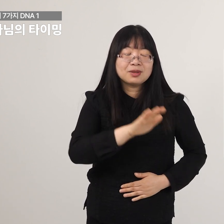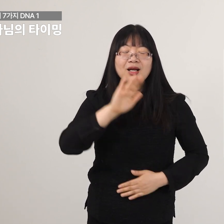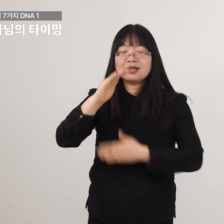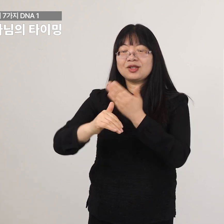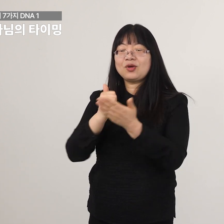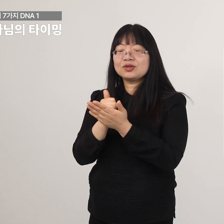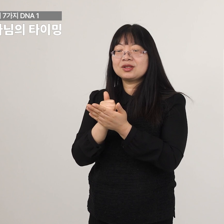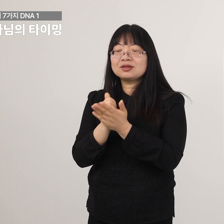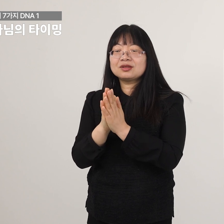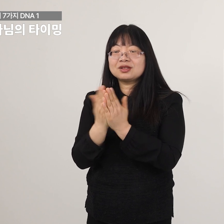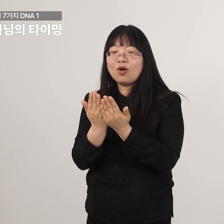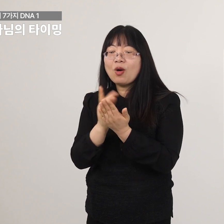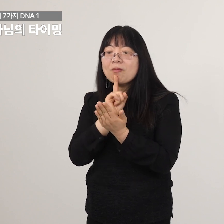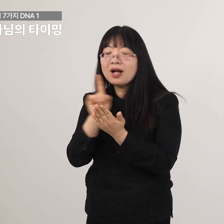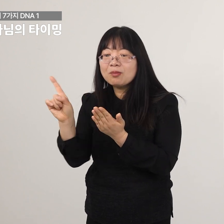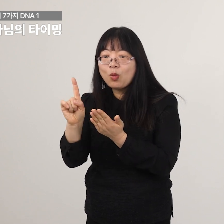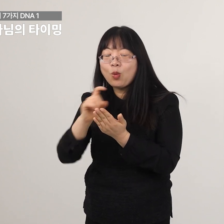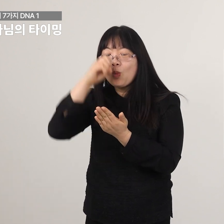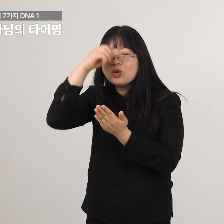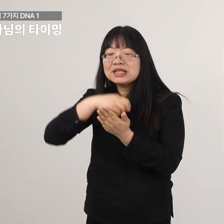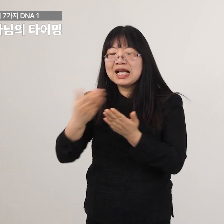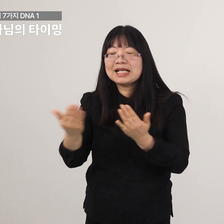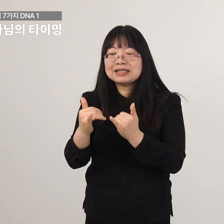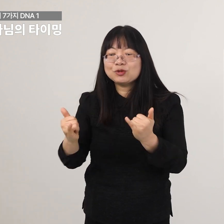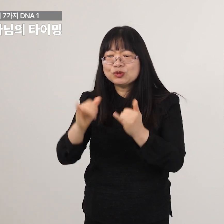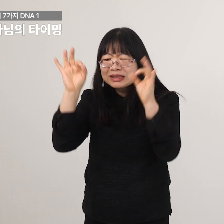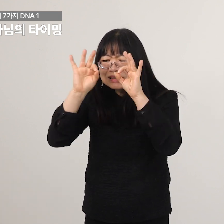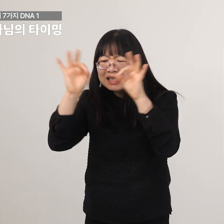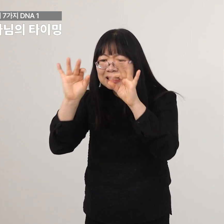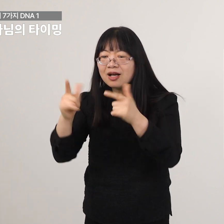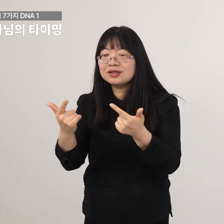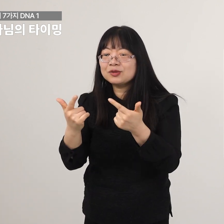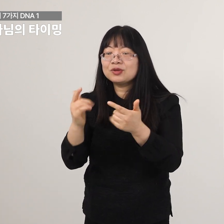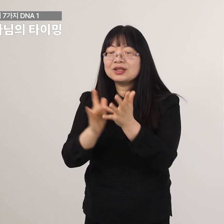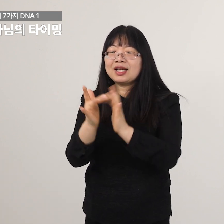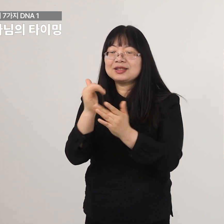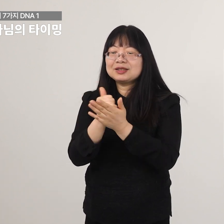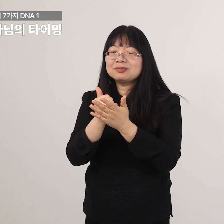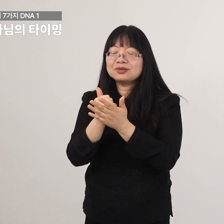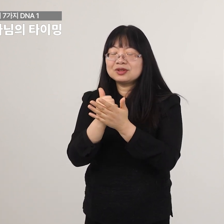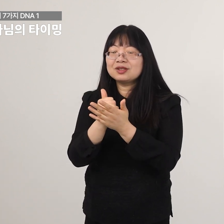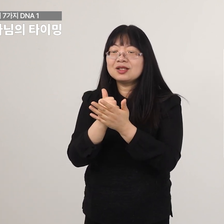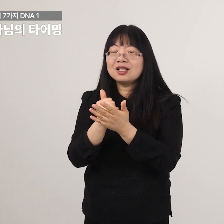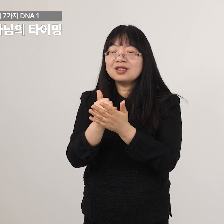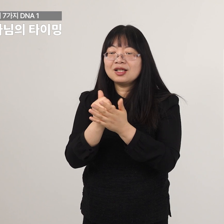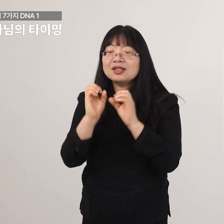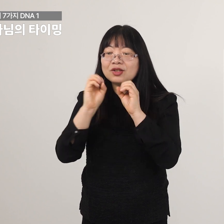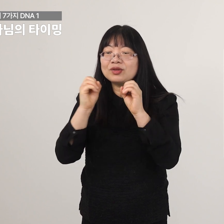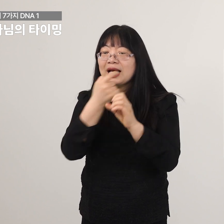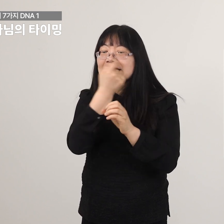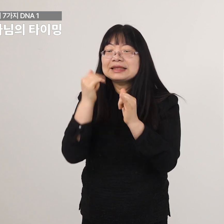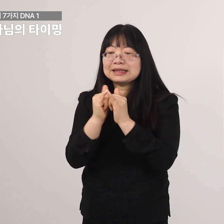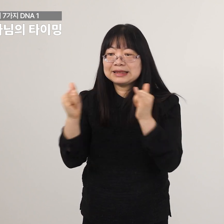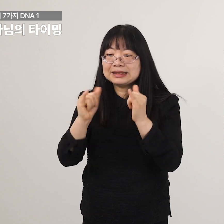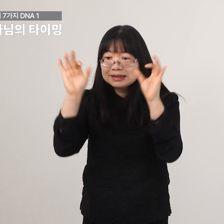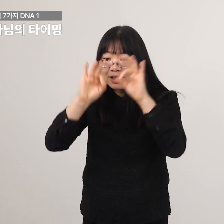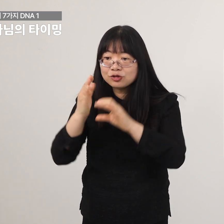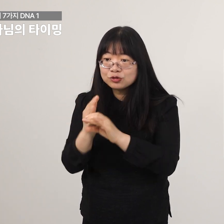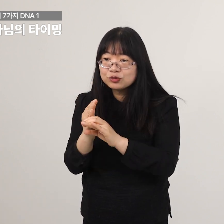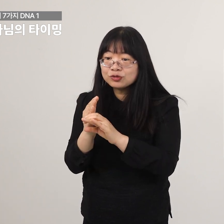오늘 일꾼을 그냥 찾는 게 아니라 증인을 찾고 있습니다. 다 같이